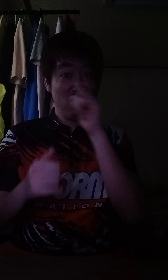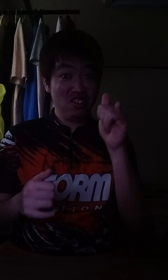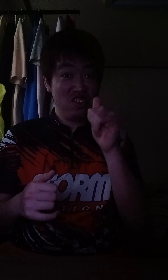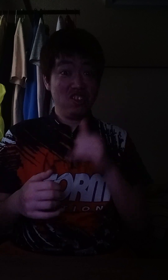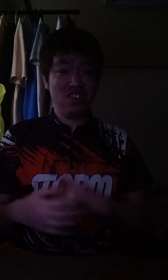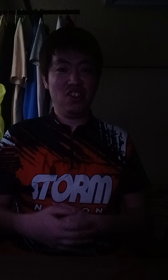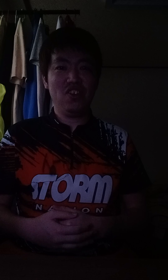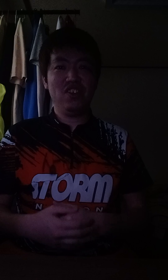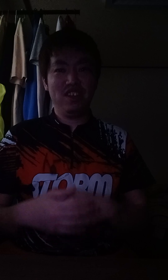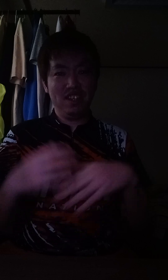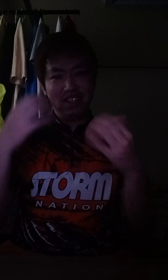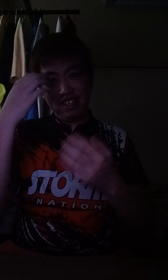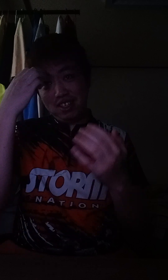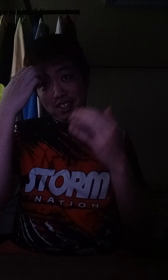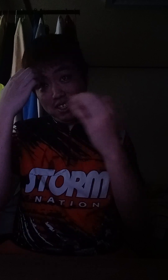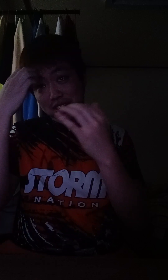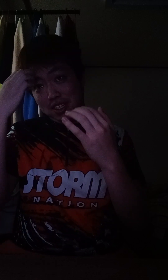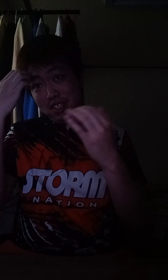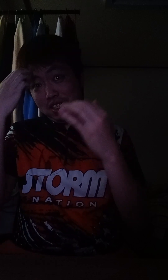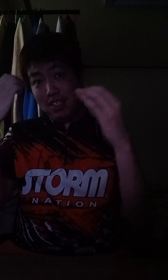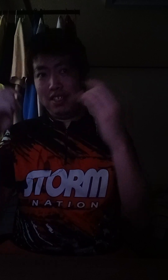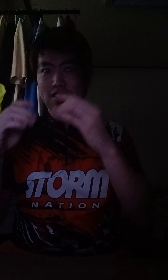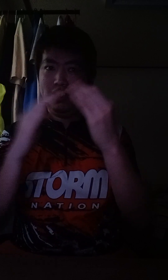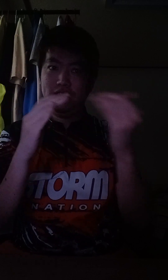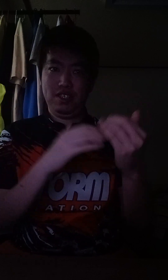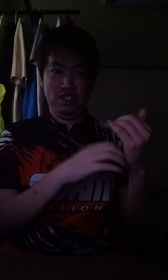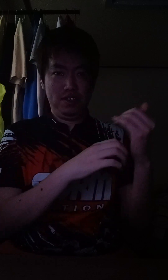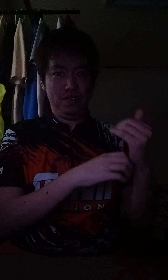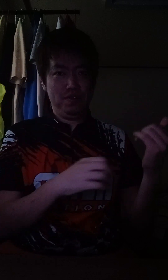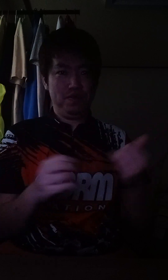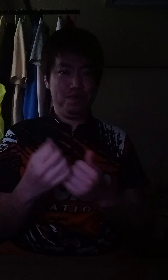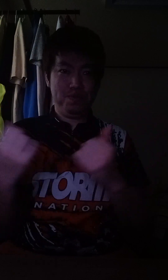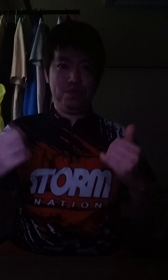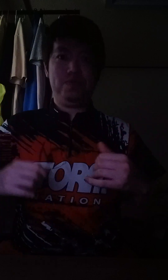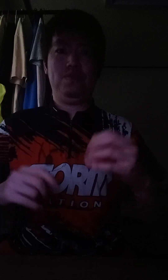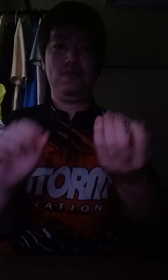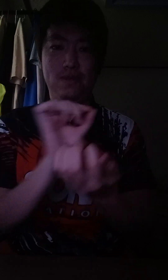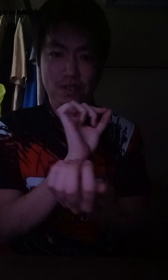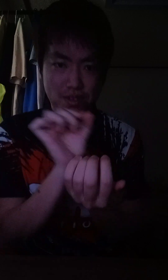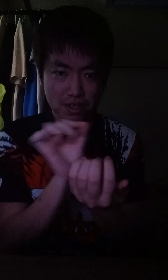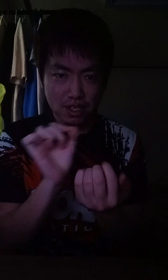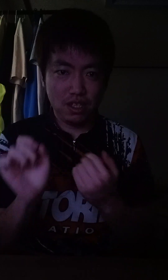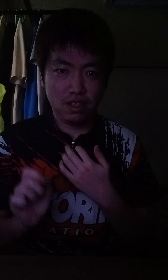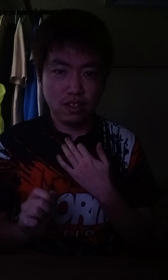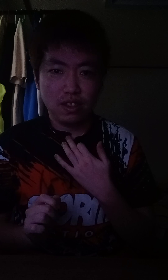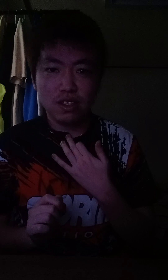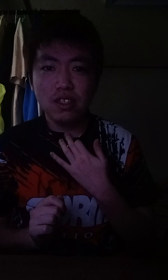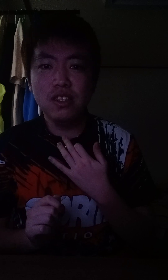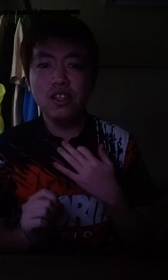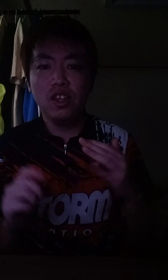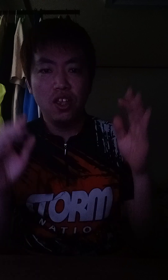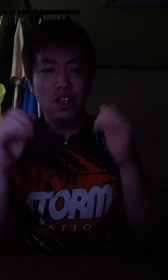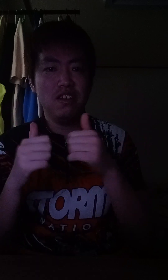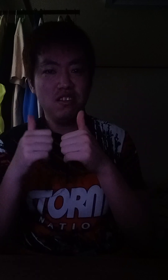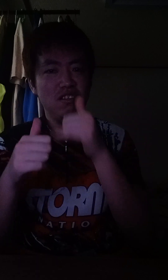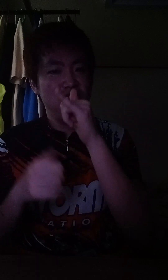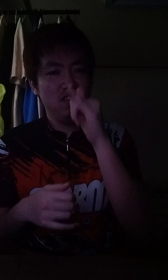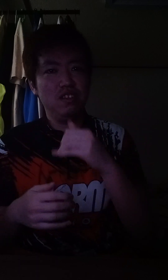멋있다. 세상에. 밖에 오니까 이렇게 승현이가 멋진 중학생이 되어서 또 공부도 이렇게 열심히 하네. 멋있다. 엄마가 저기서